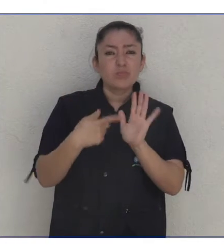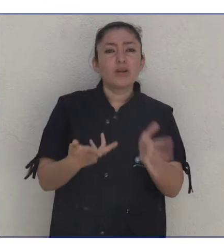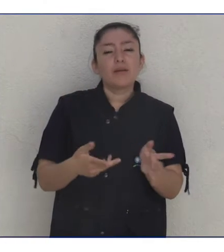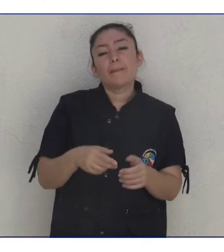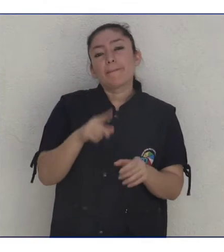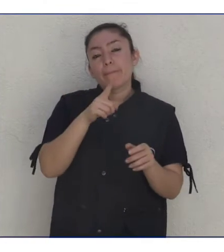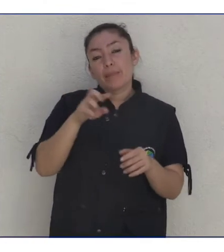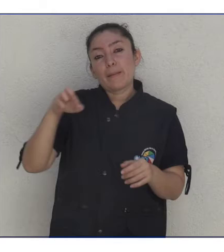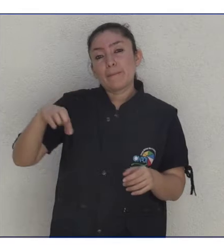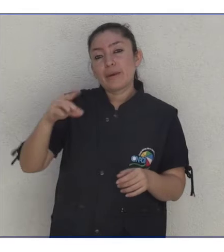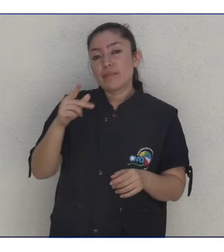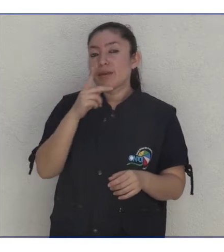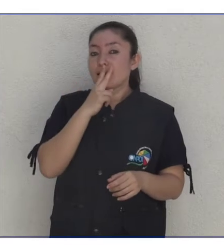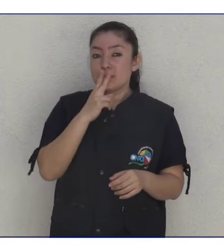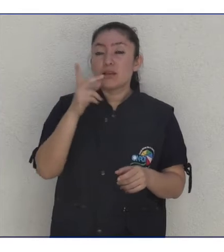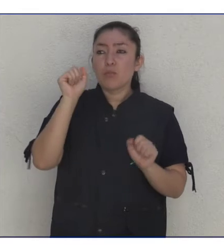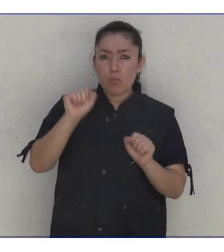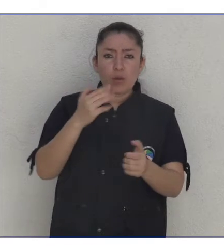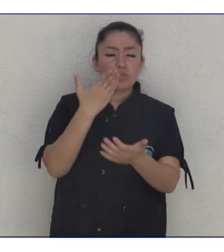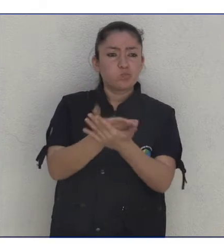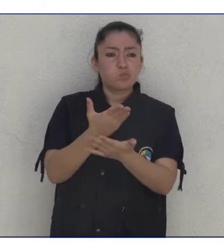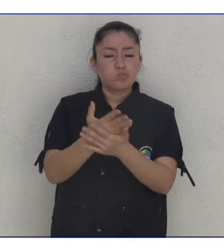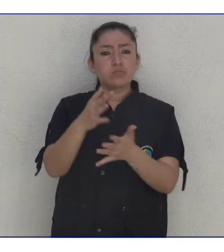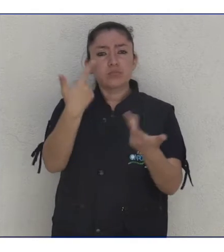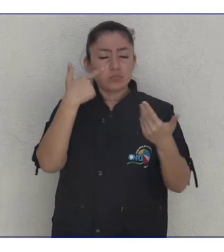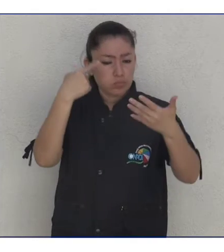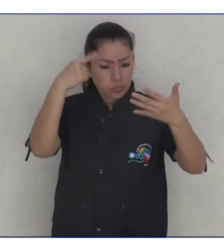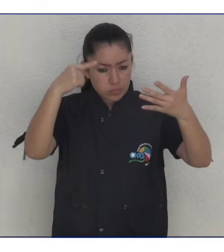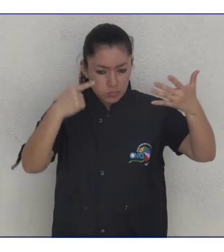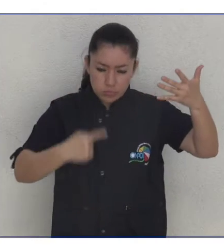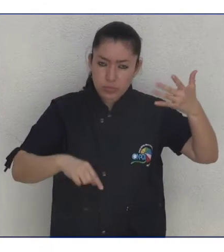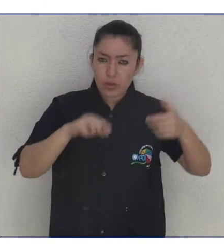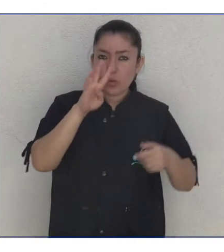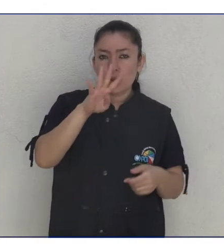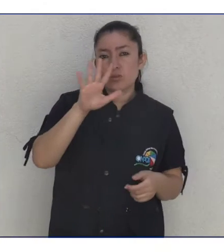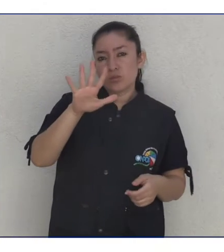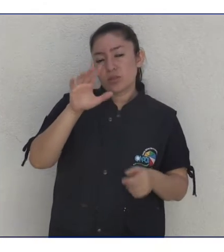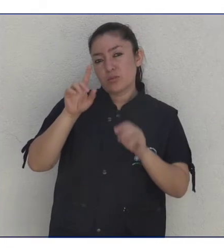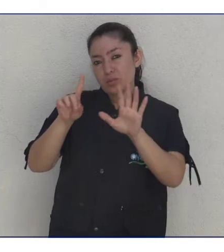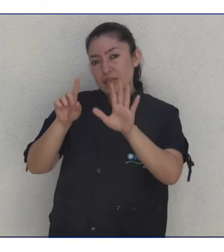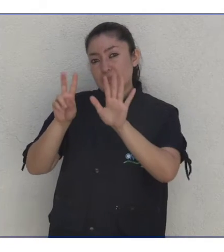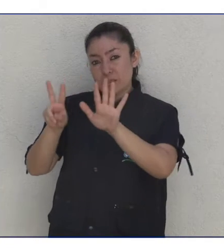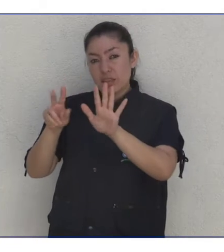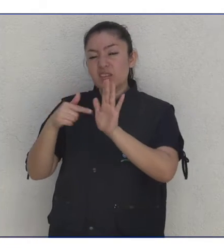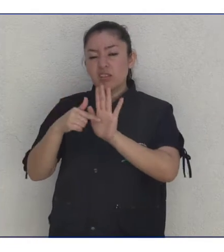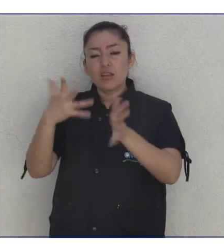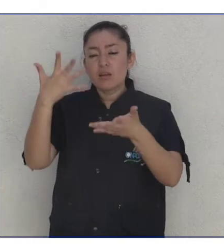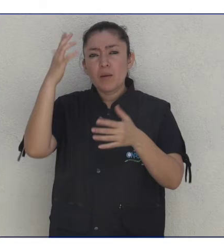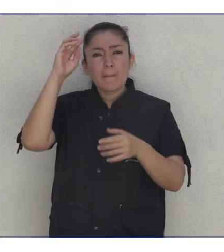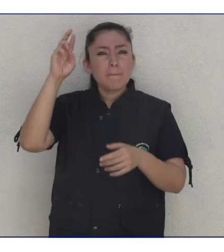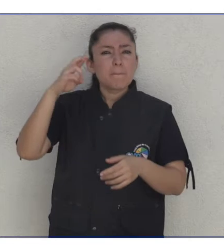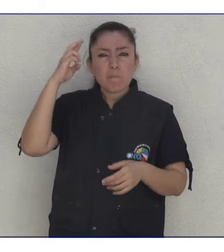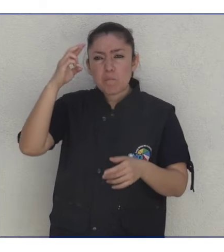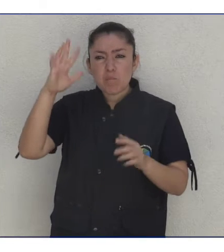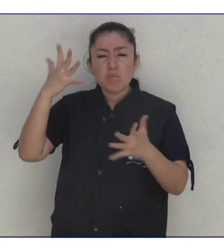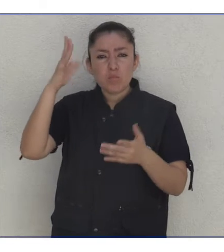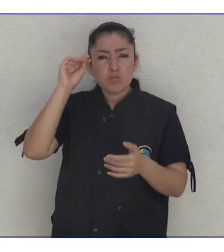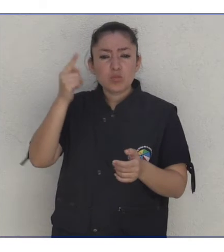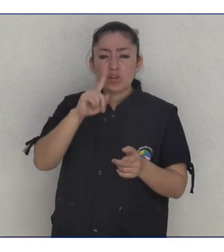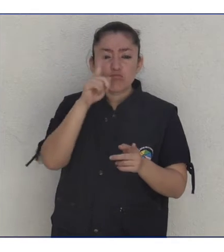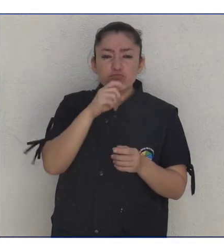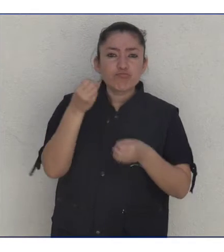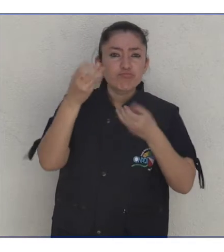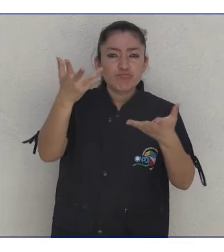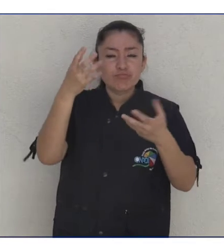El Procurador de los Derechos Humanos podrá solicitar, en los casos de los numerales 4, 5, 6 y 7, los motivos y el fundamento